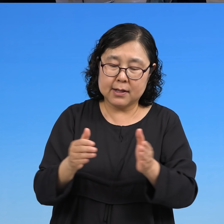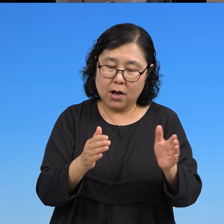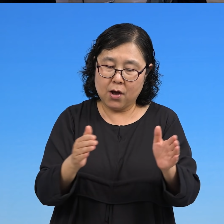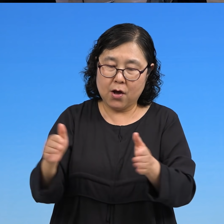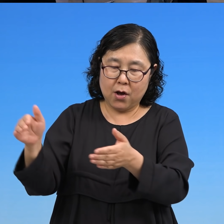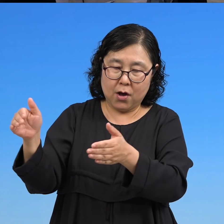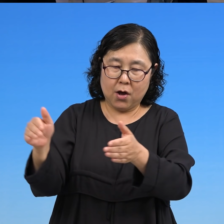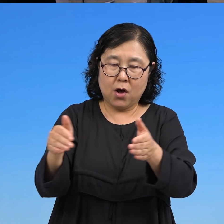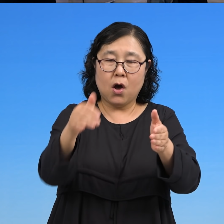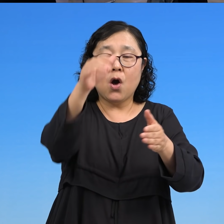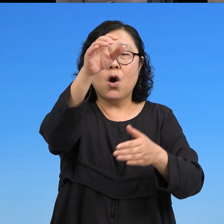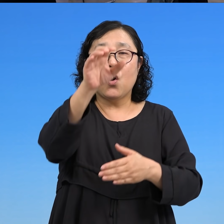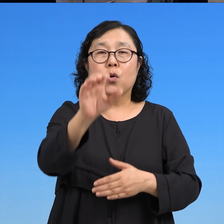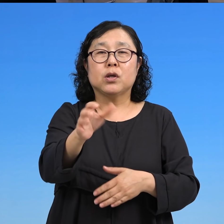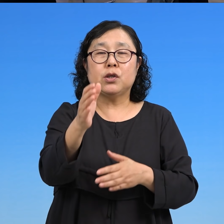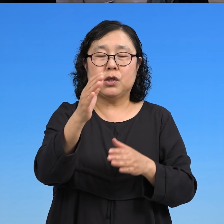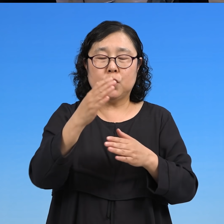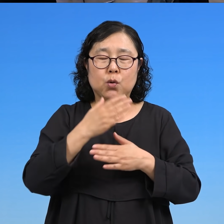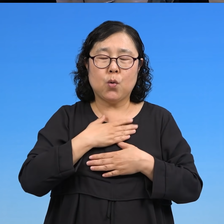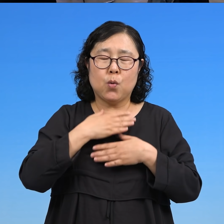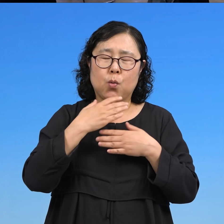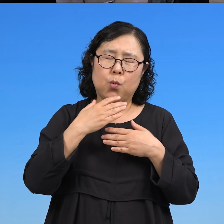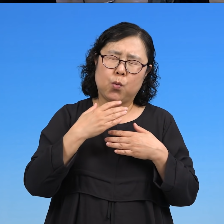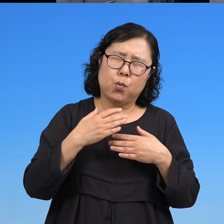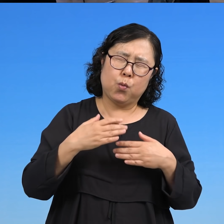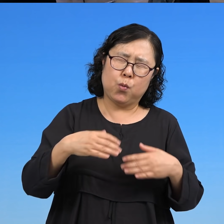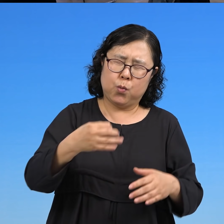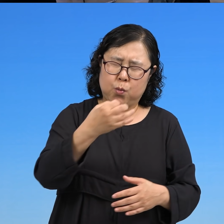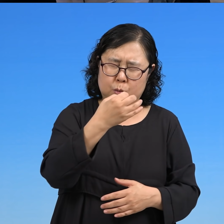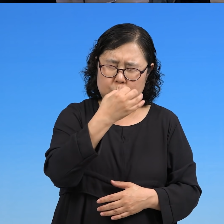나의 인생 길에서